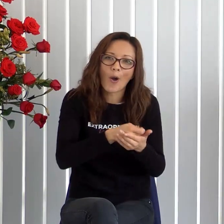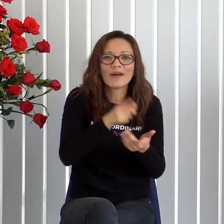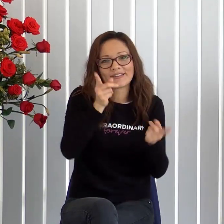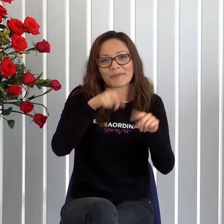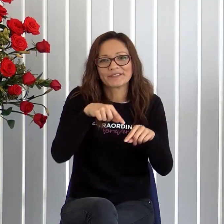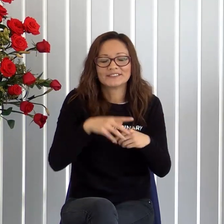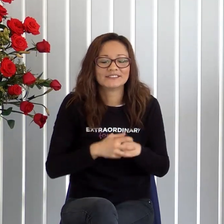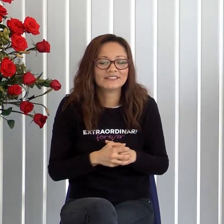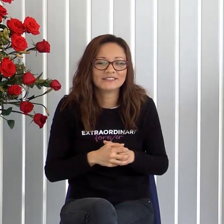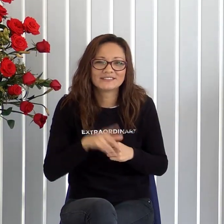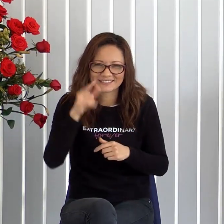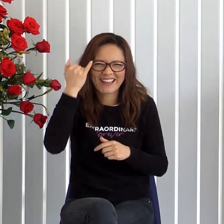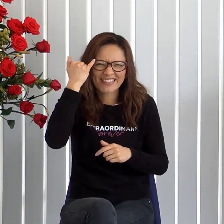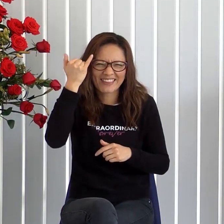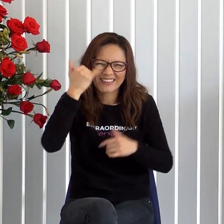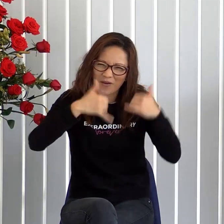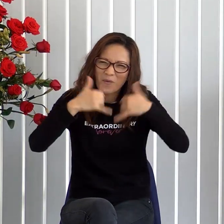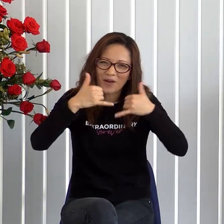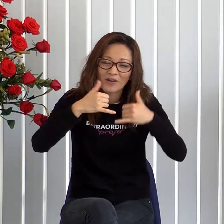¿Usted entiende ese juego?